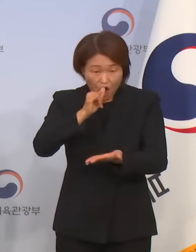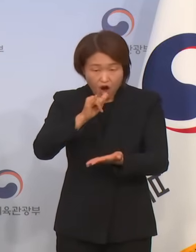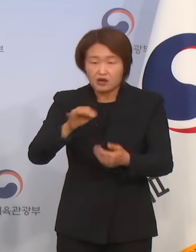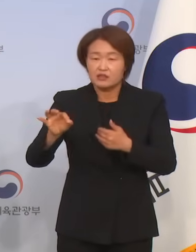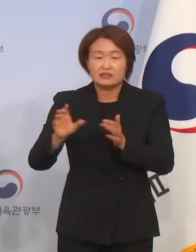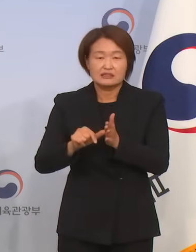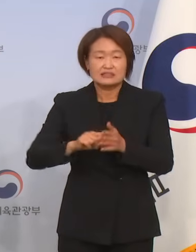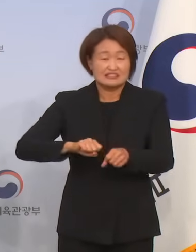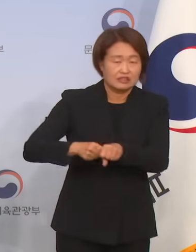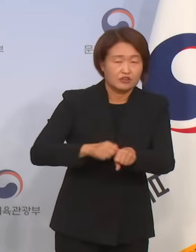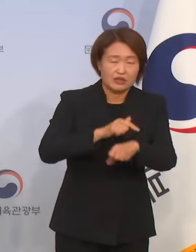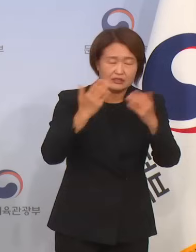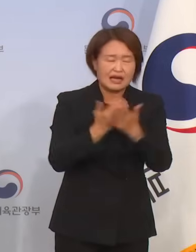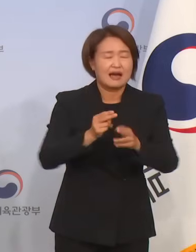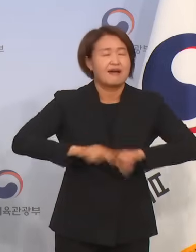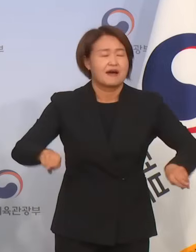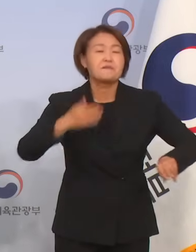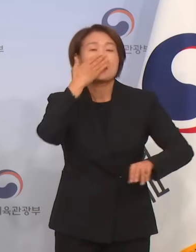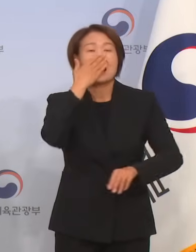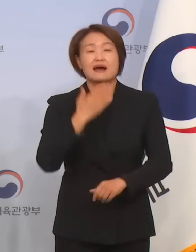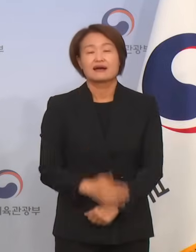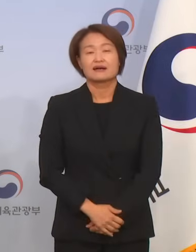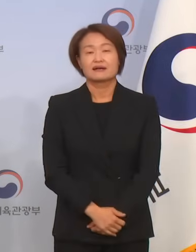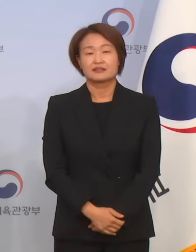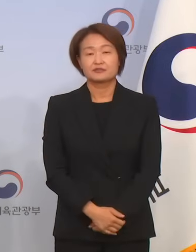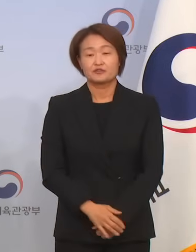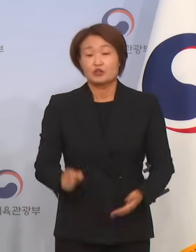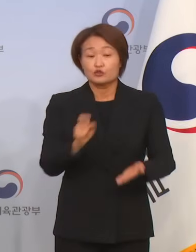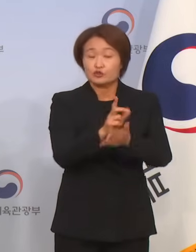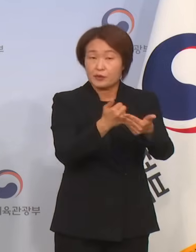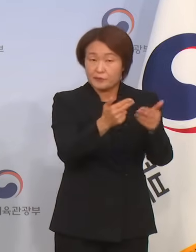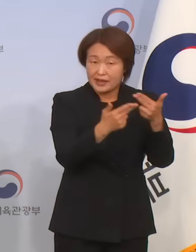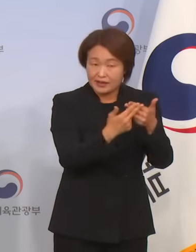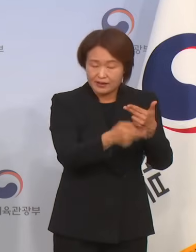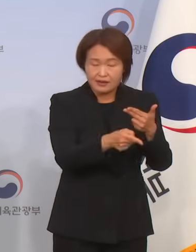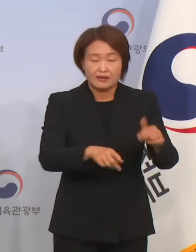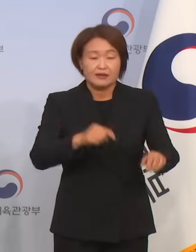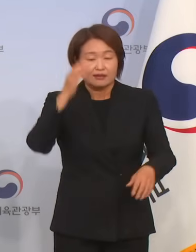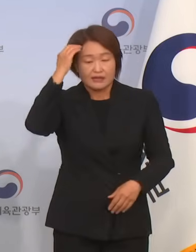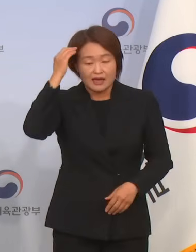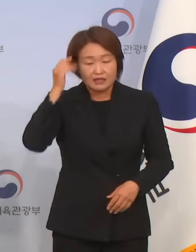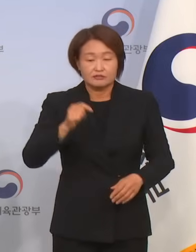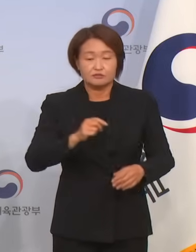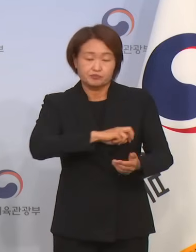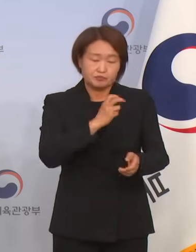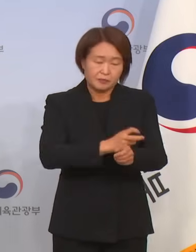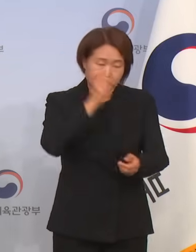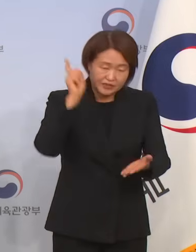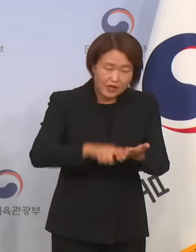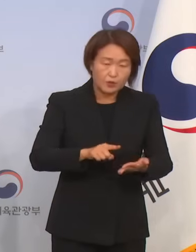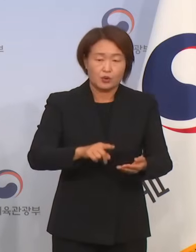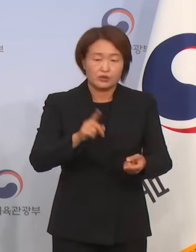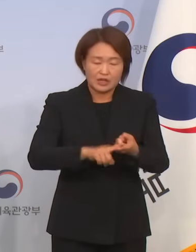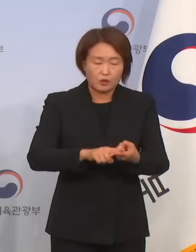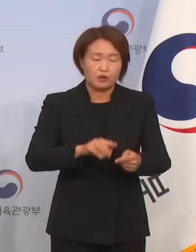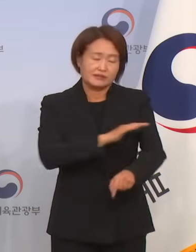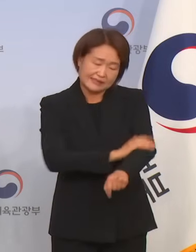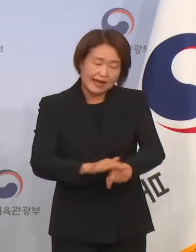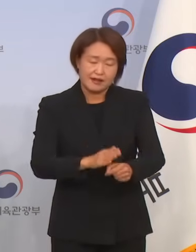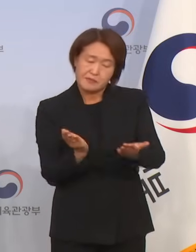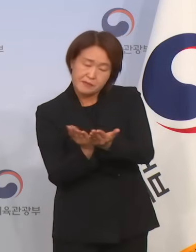해지 취소할 수 있도록 개정하였습니다. 축구협회는 대한체육회 규정에 맞게 해당 규정을 개정하여야